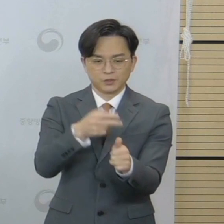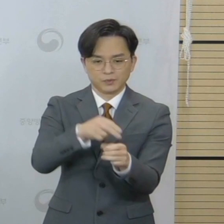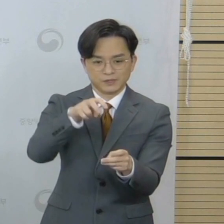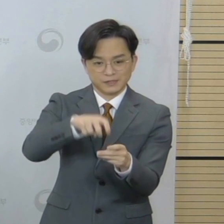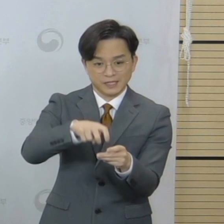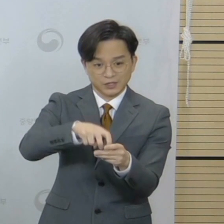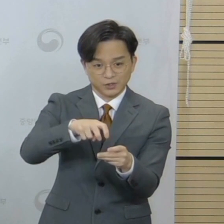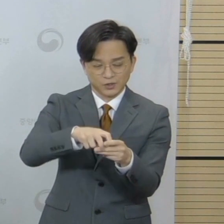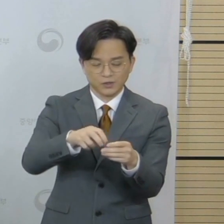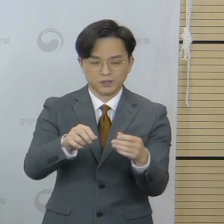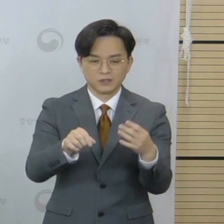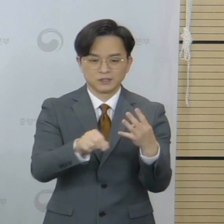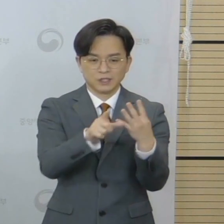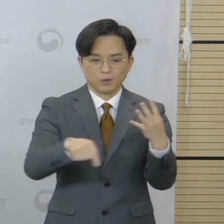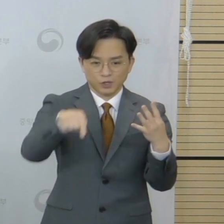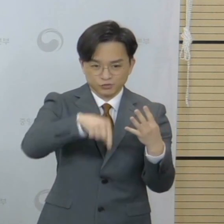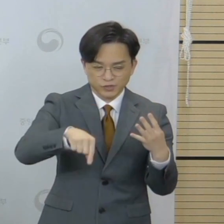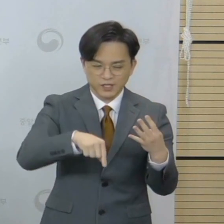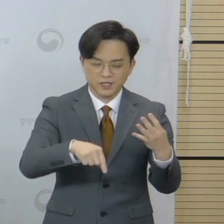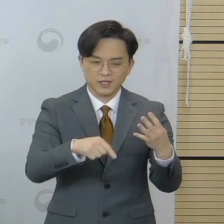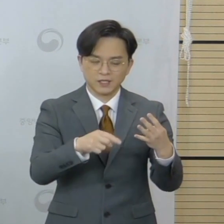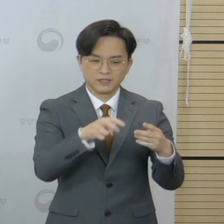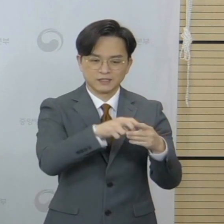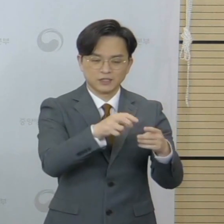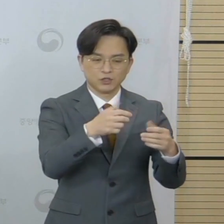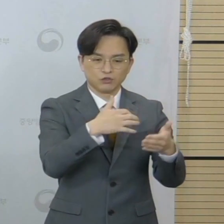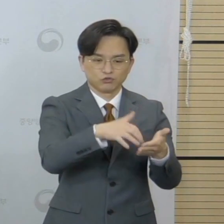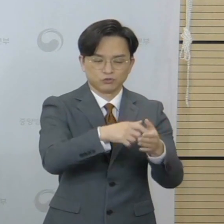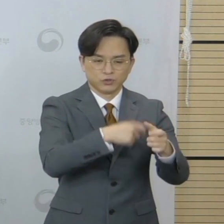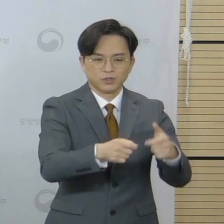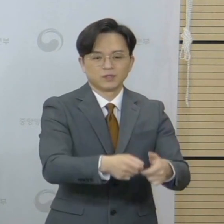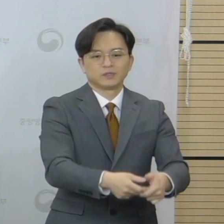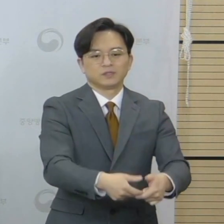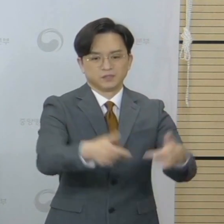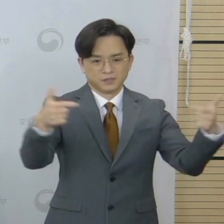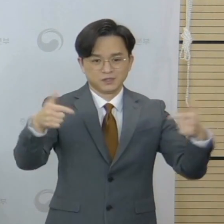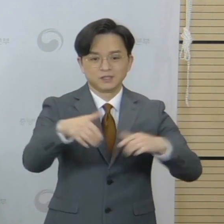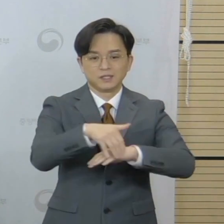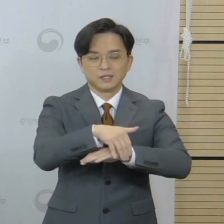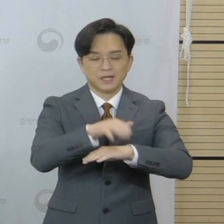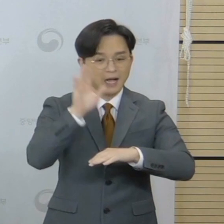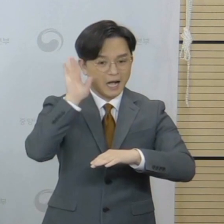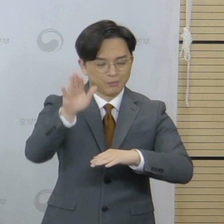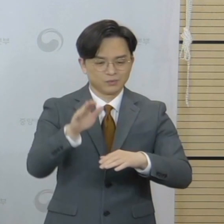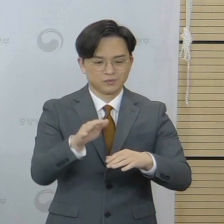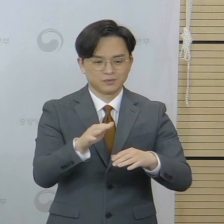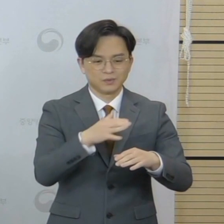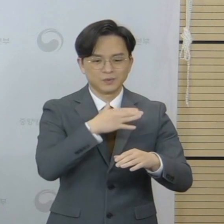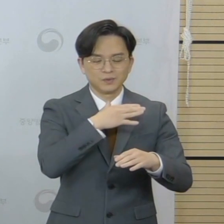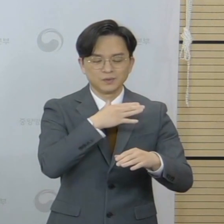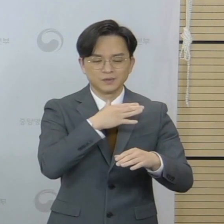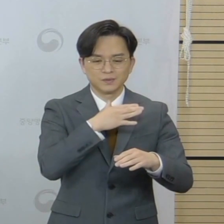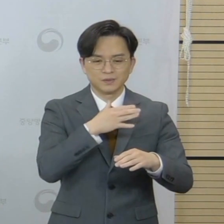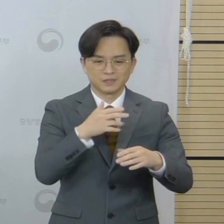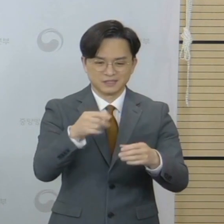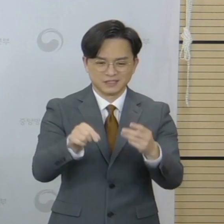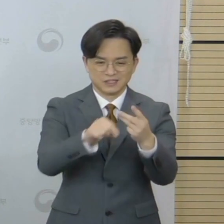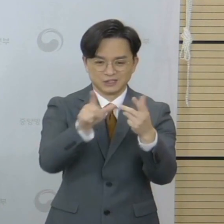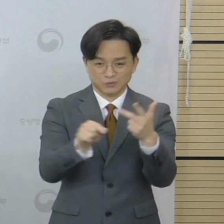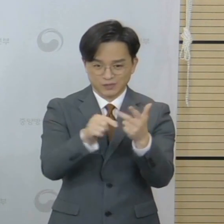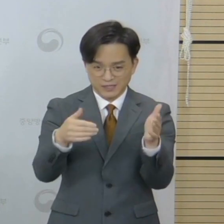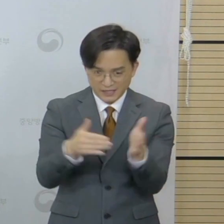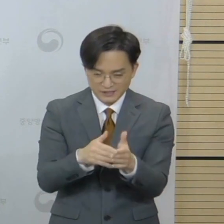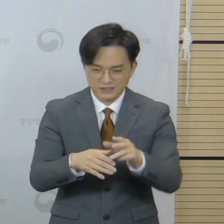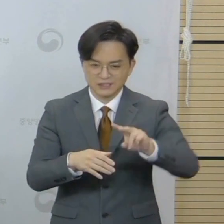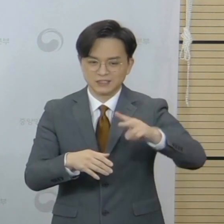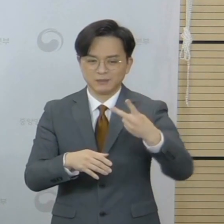6월 중에는 69개 소울을 추가적으로 잘게 적으로 박 개소 해서 7월까지는 초 254개 소의